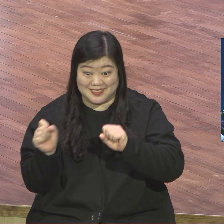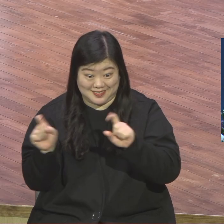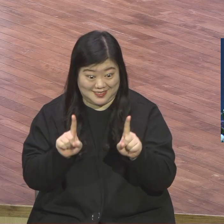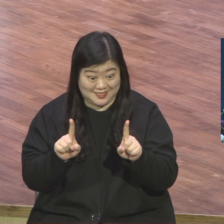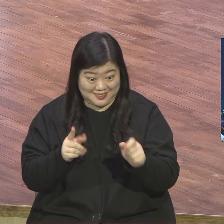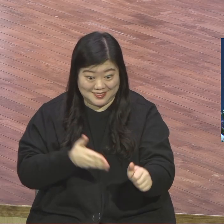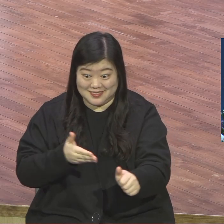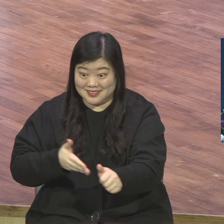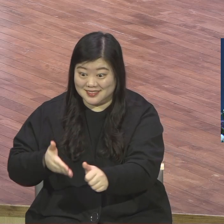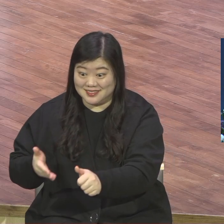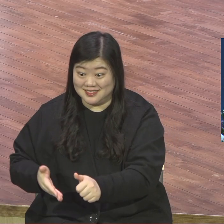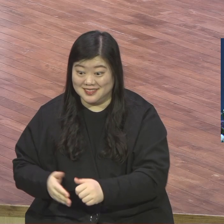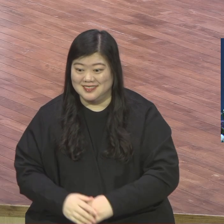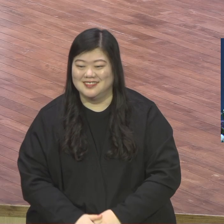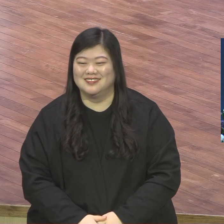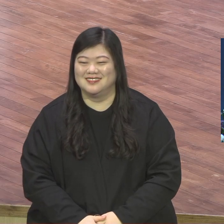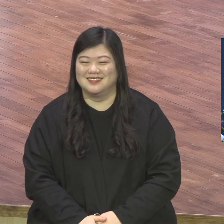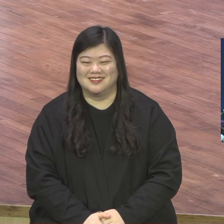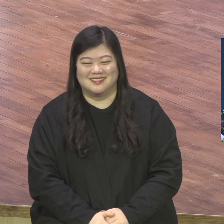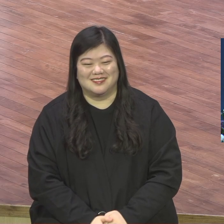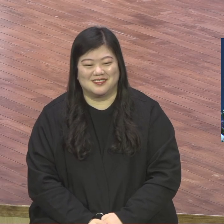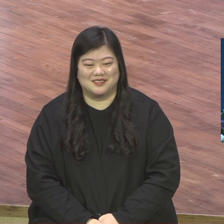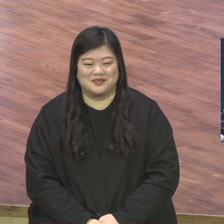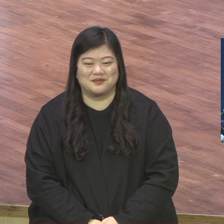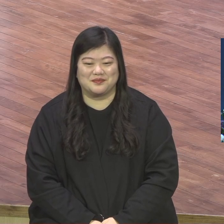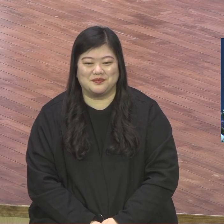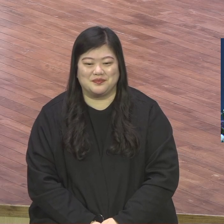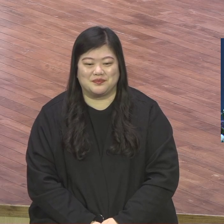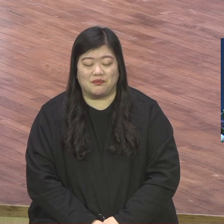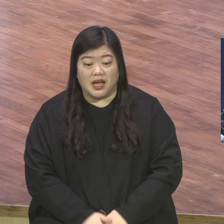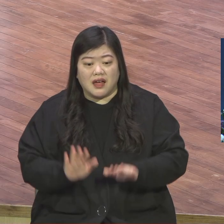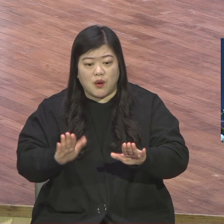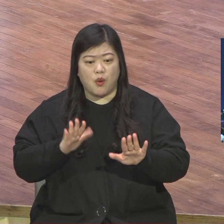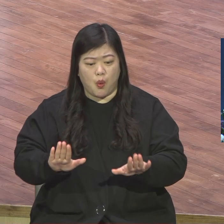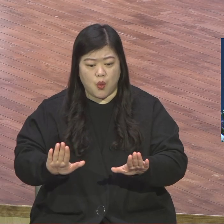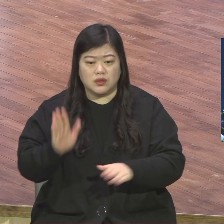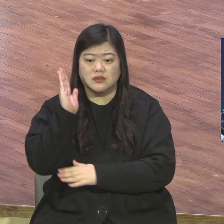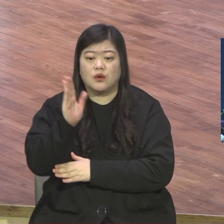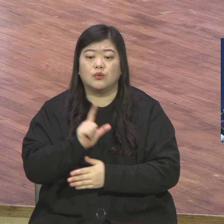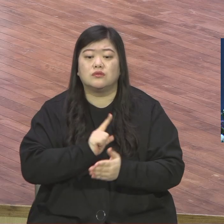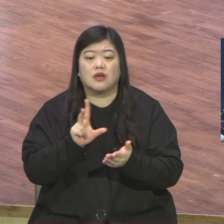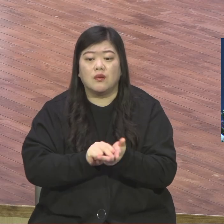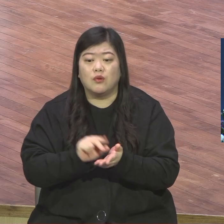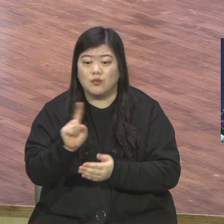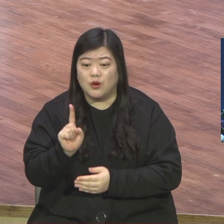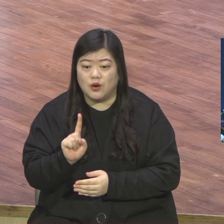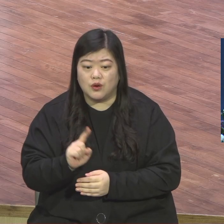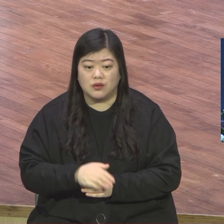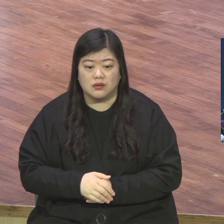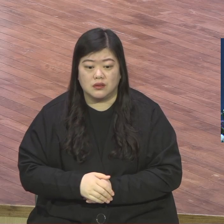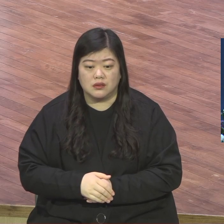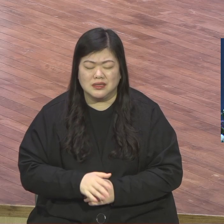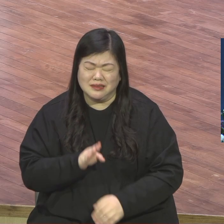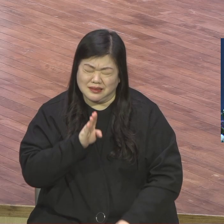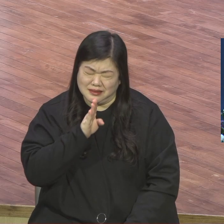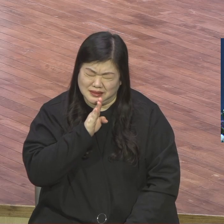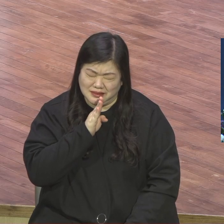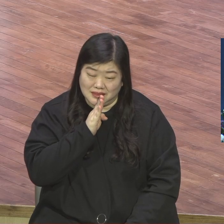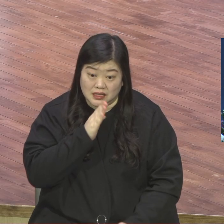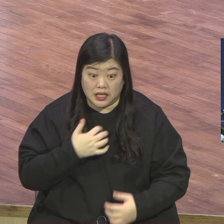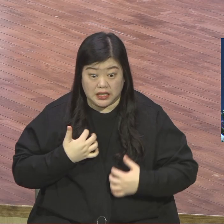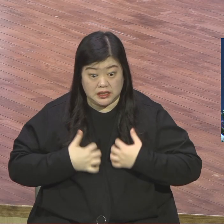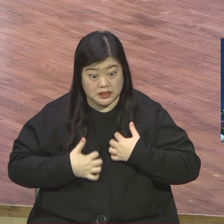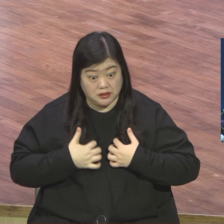시작되길 바랍니다. 제가 오늘 말씀을 제목을 정말 즐거우십니까?